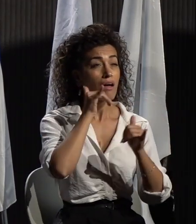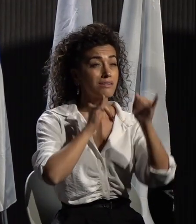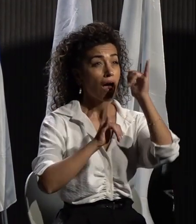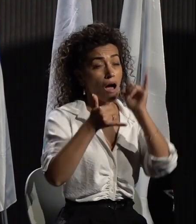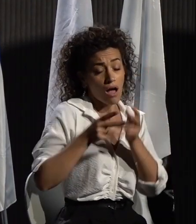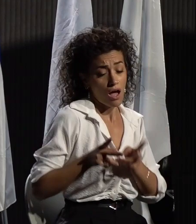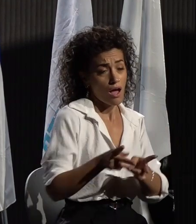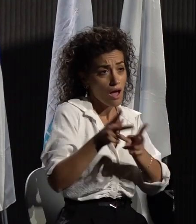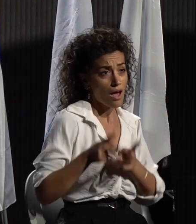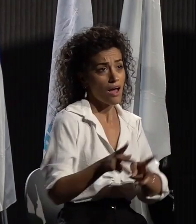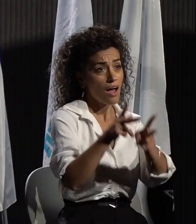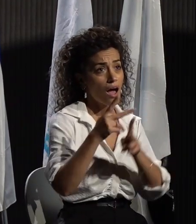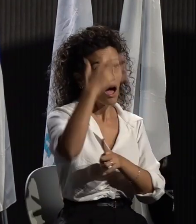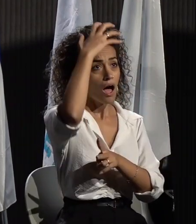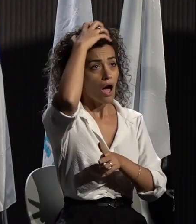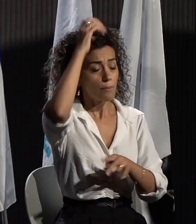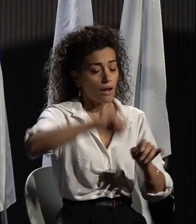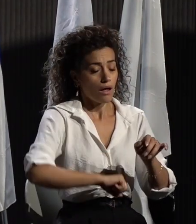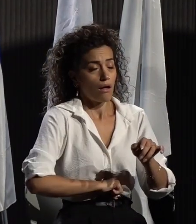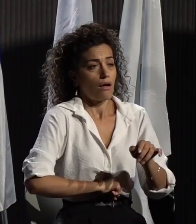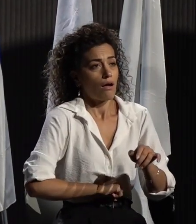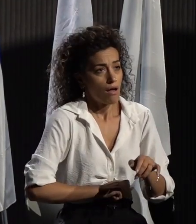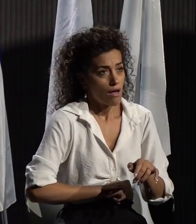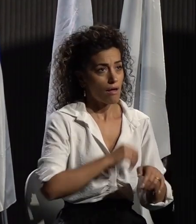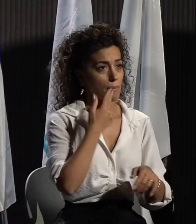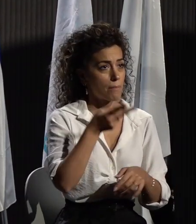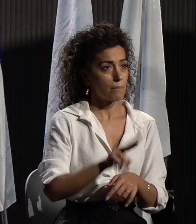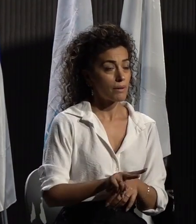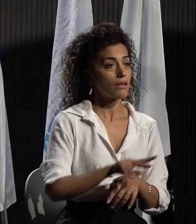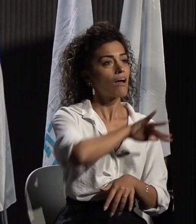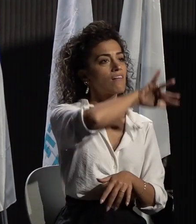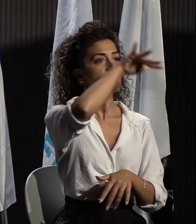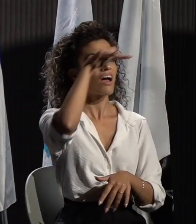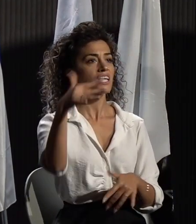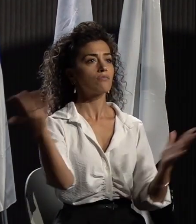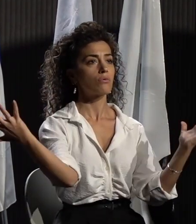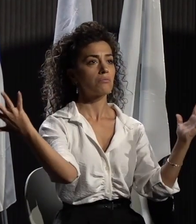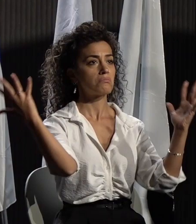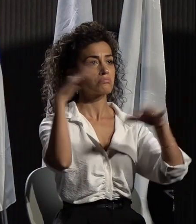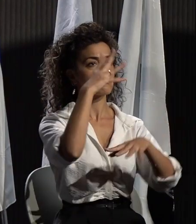מנוסה. את המלך נפל על חרבו וגלבוע לבש תבוסה.